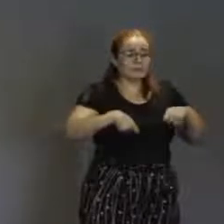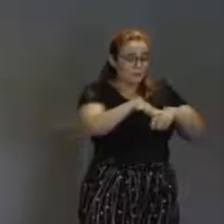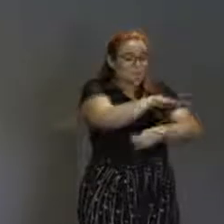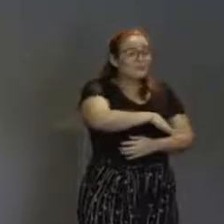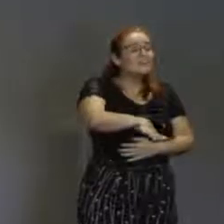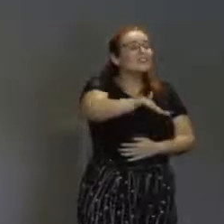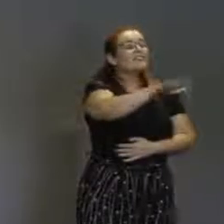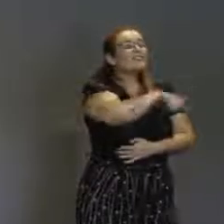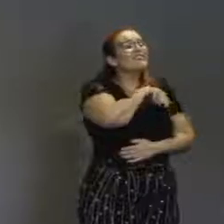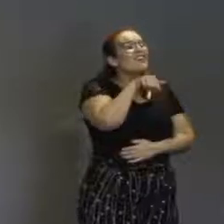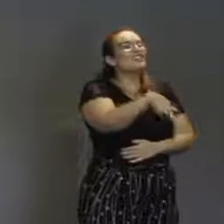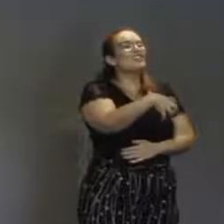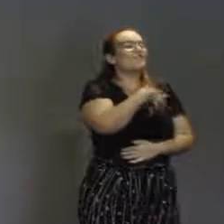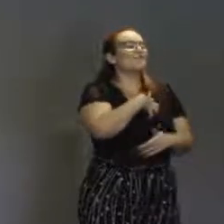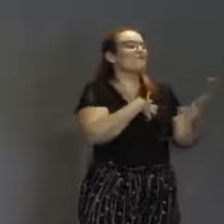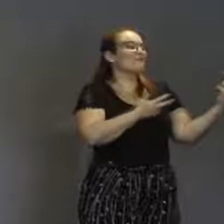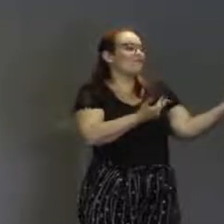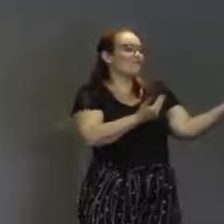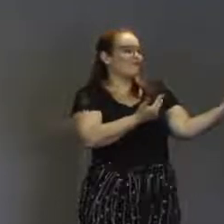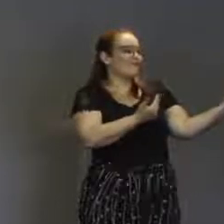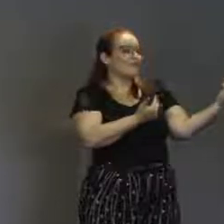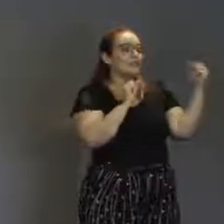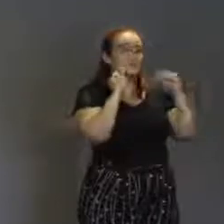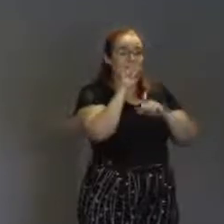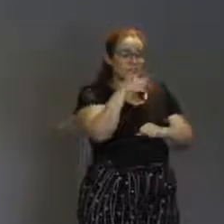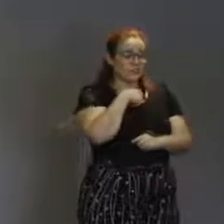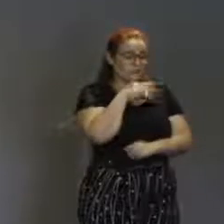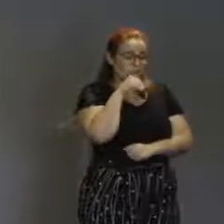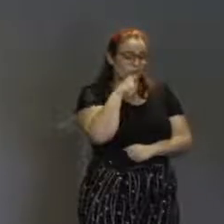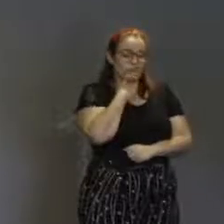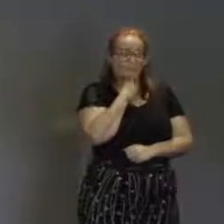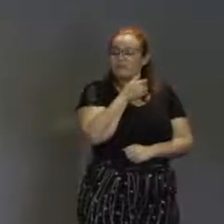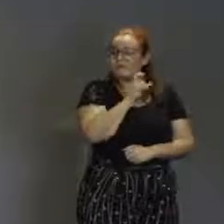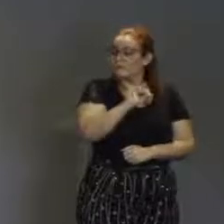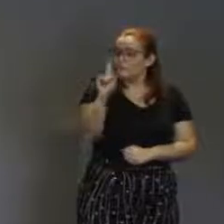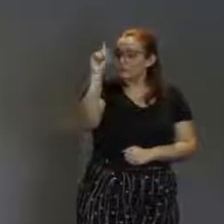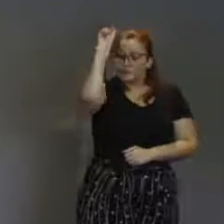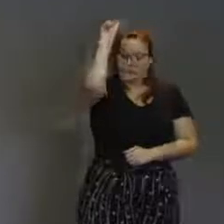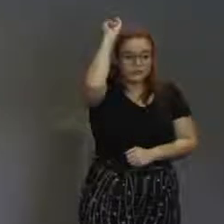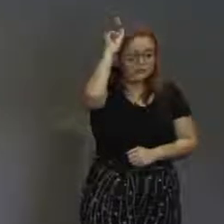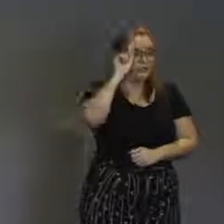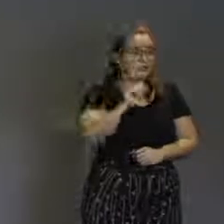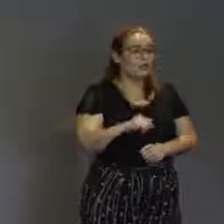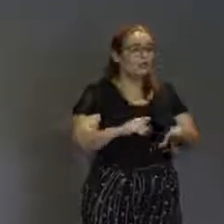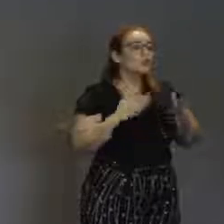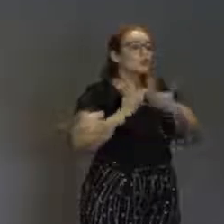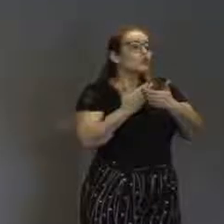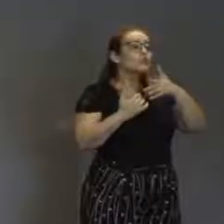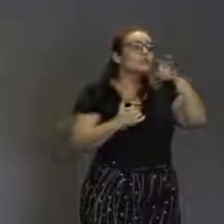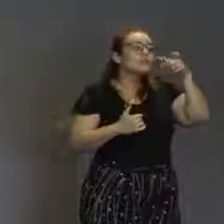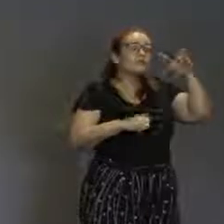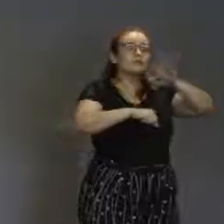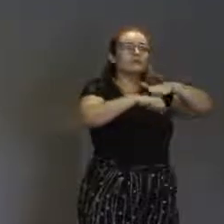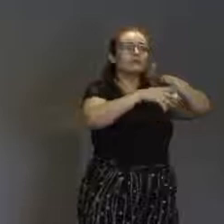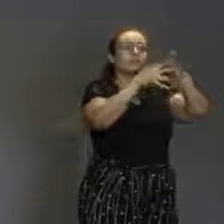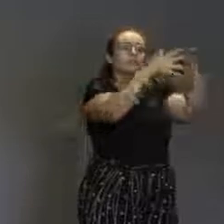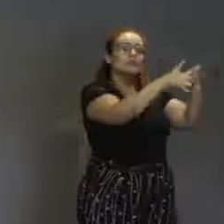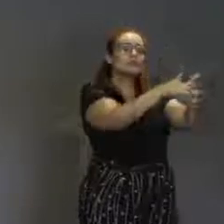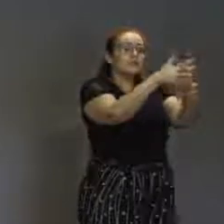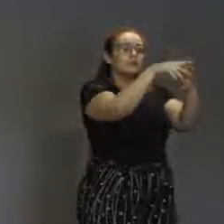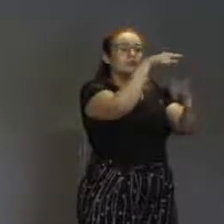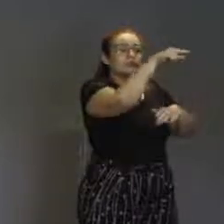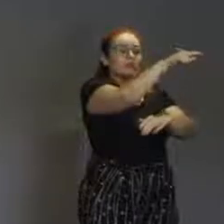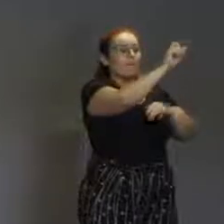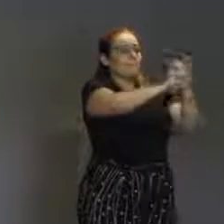porque esse colaborador, esse funcionário vai embora. Tem um estudo interessante que foi feito nos Estados Unidos por uma empresa de headhunting chamada